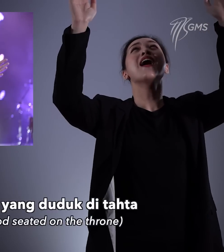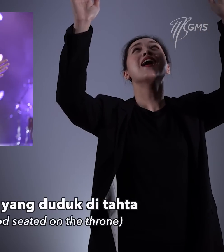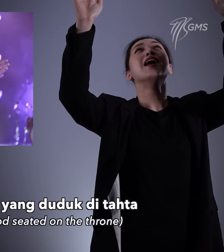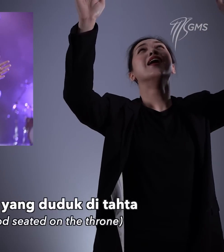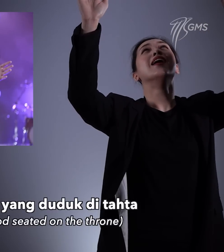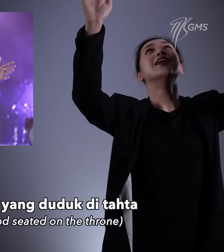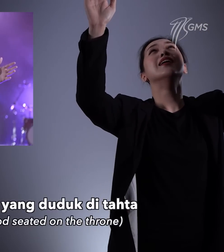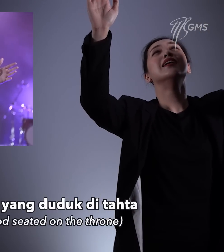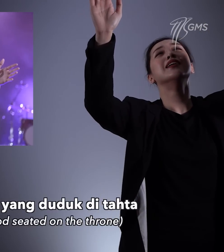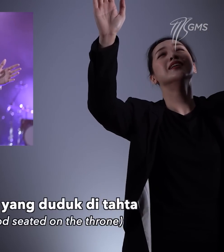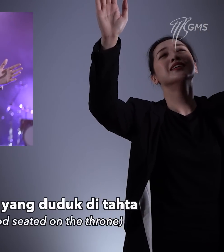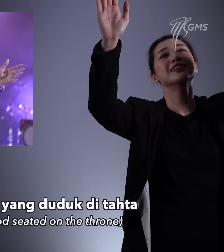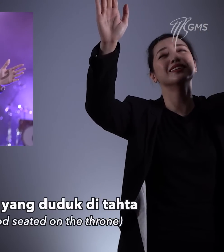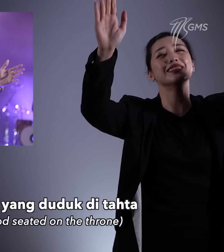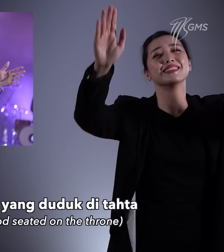Haleluya.